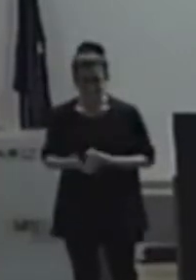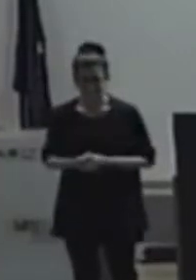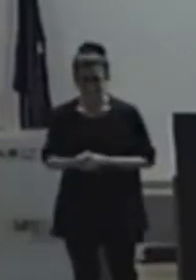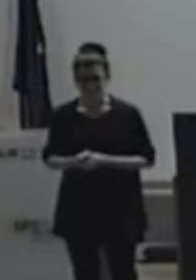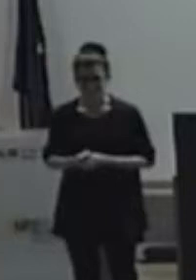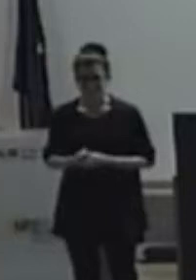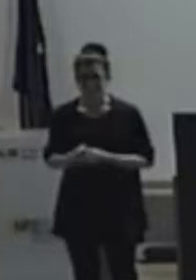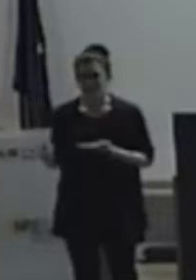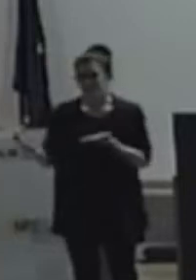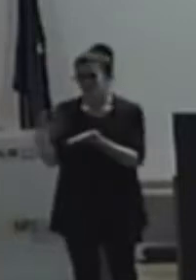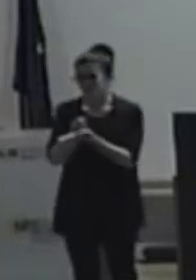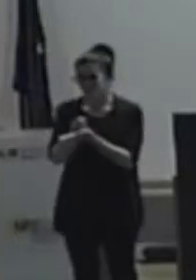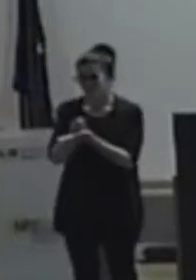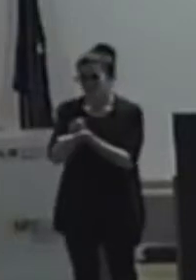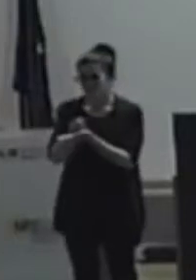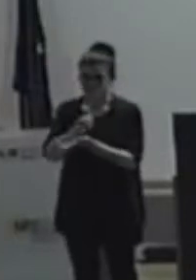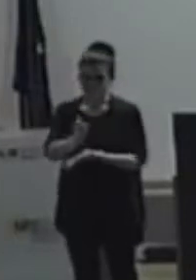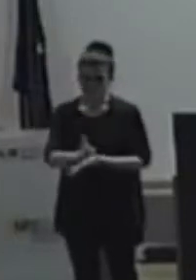no es para todos.